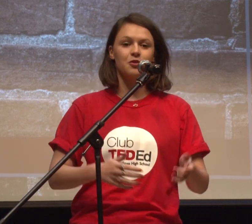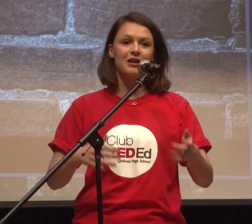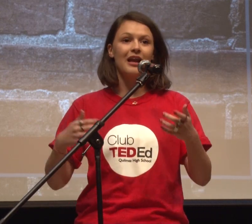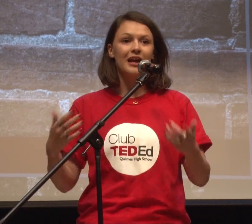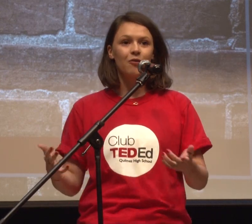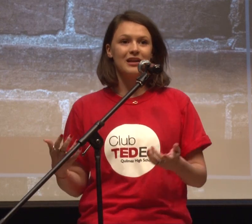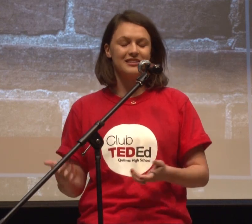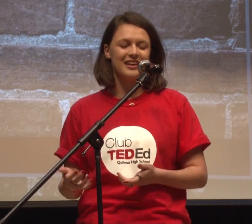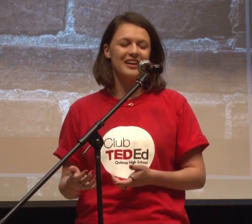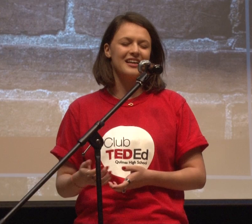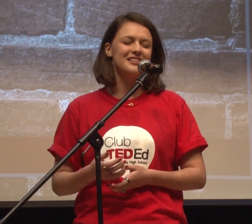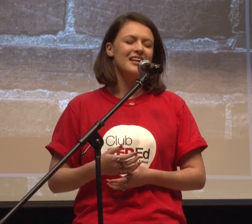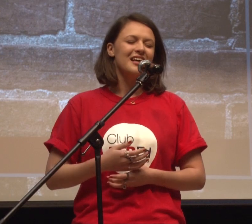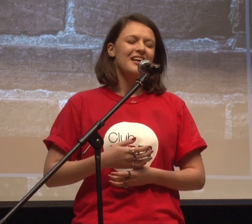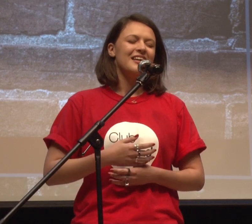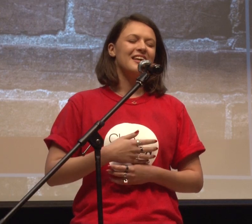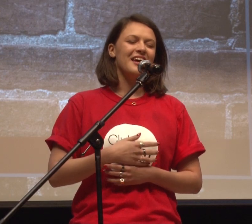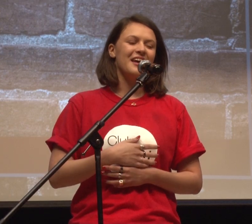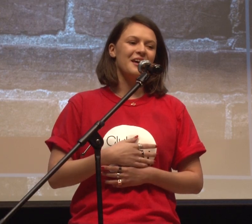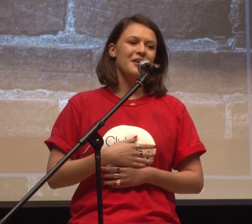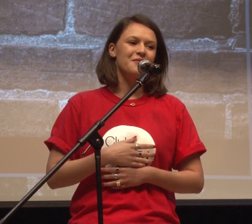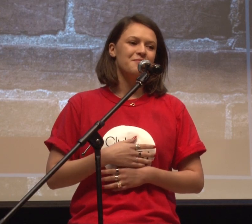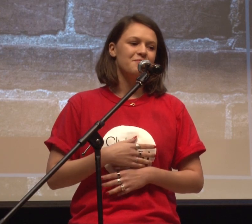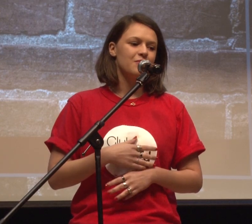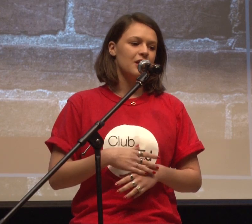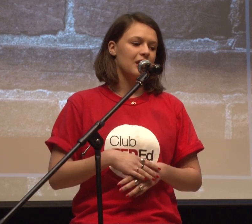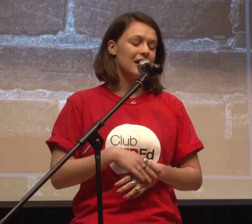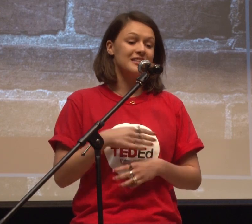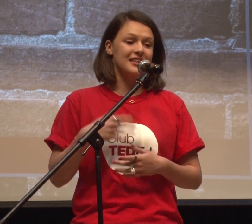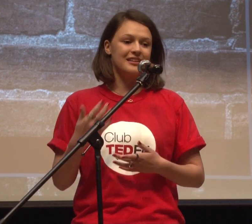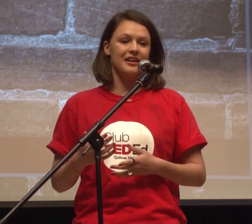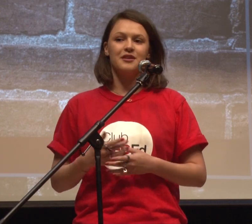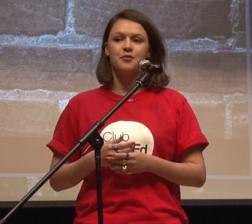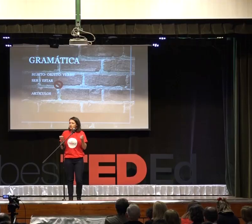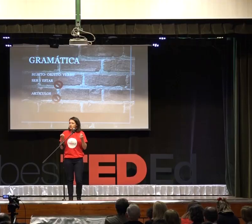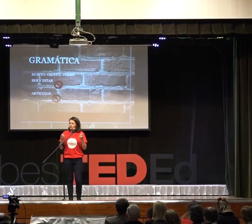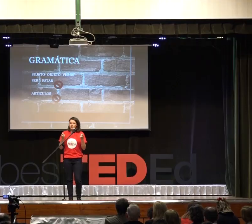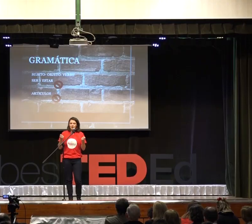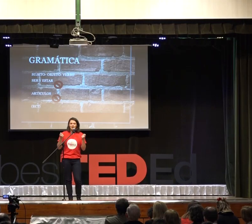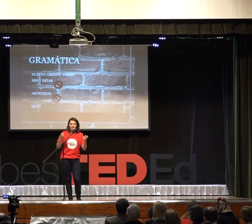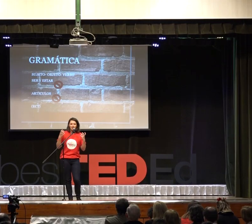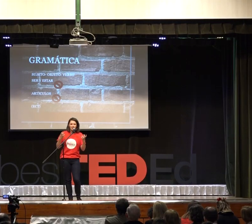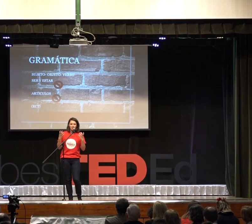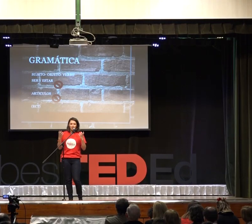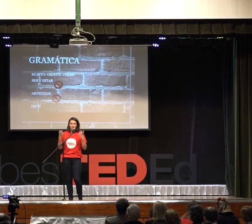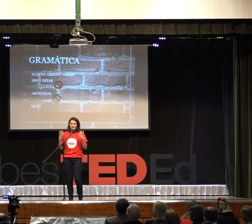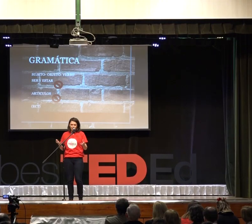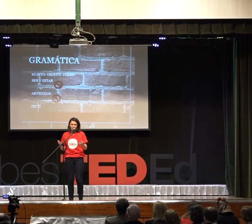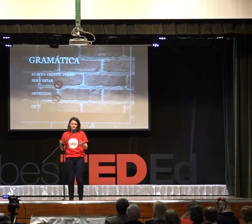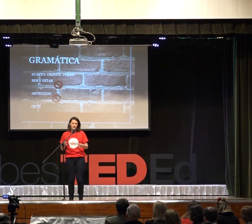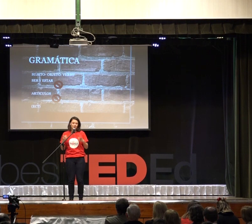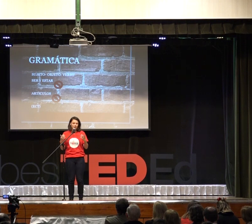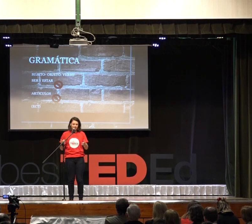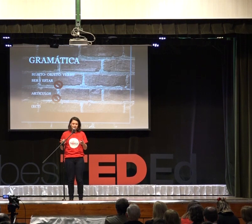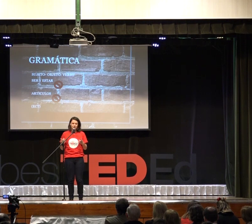sobre la lengua de señas que existen. Si uno sabe el alfabeto sordo, mejor dicho,